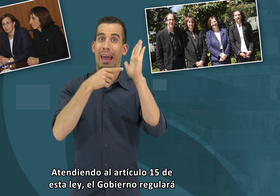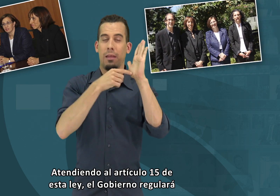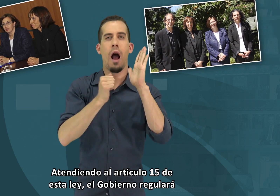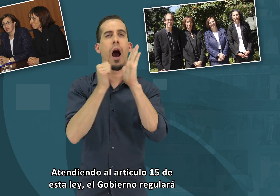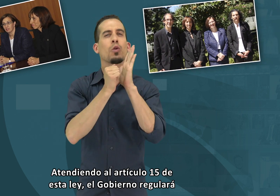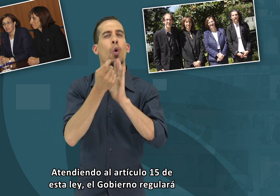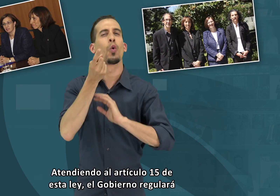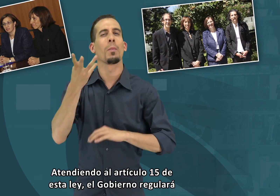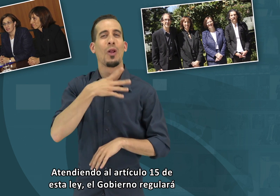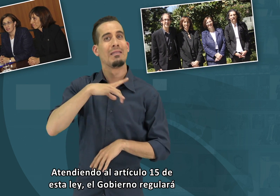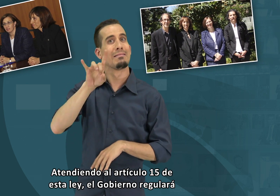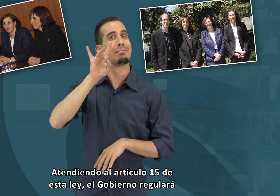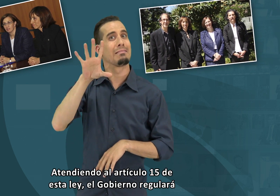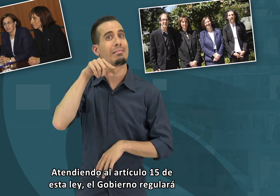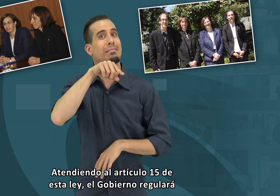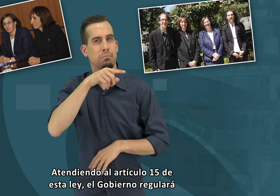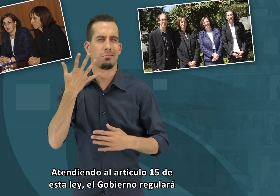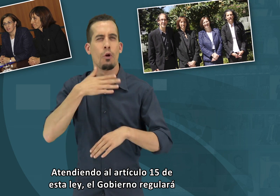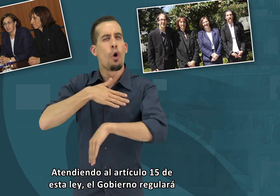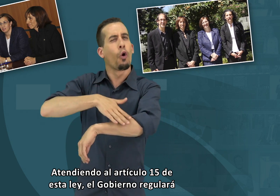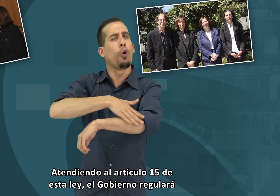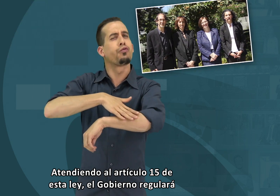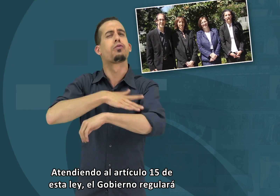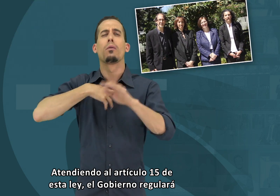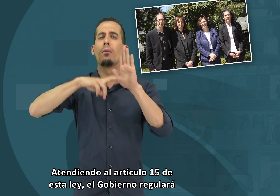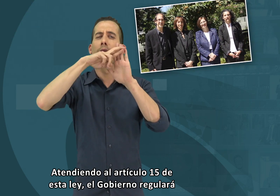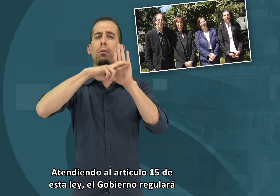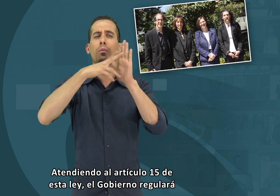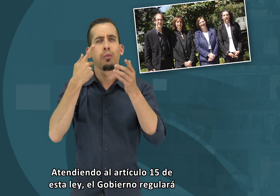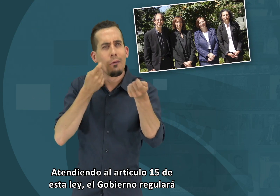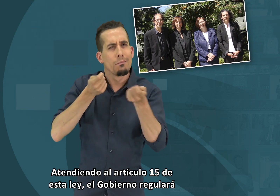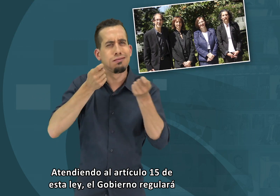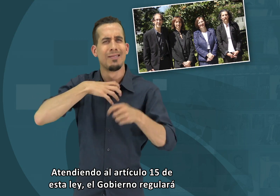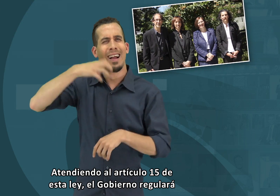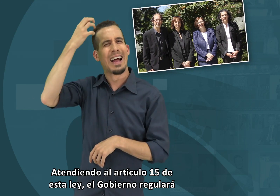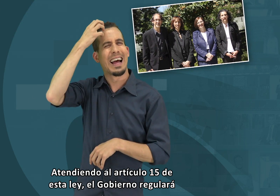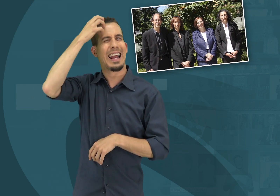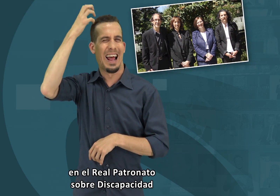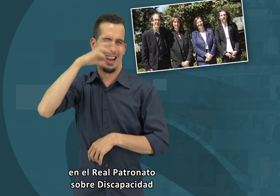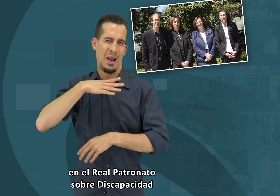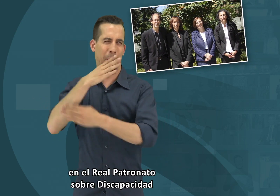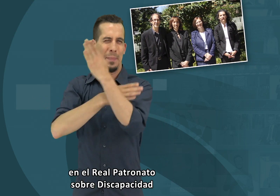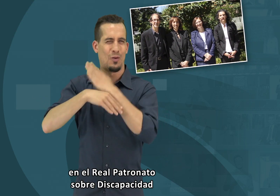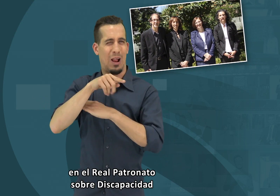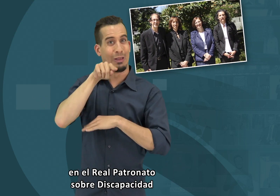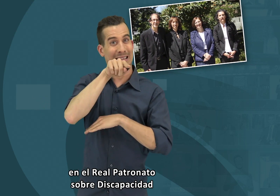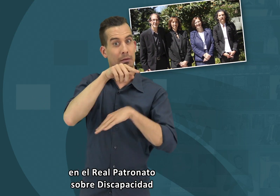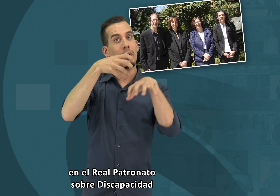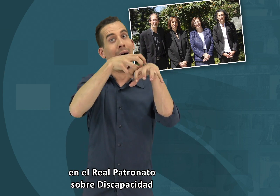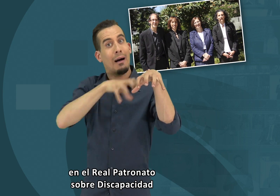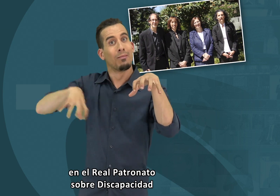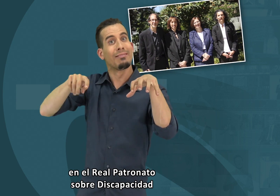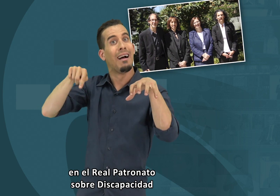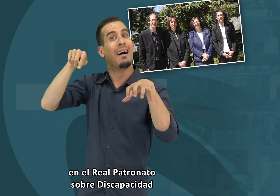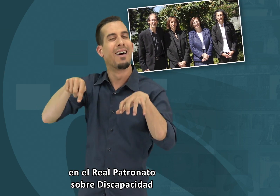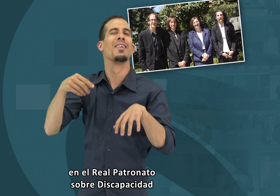Atendiendo al artículo 15 de esta ley, el Gobierno regulará en el Real Patronato sobre Discapacidad